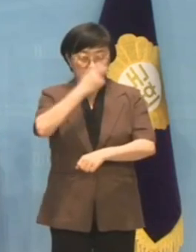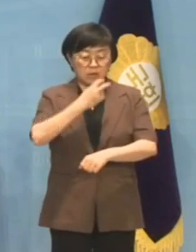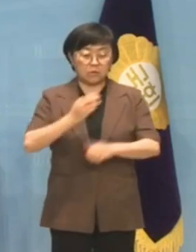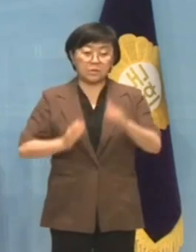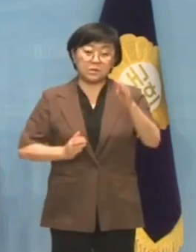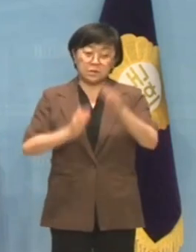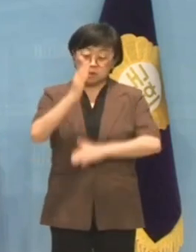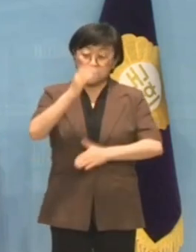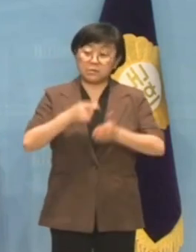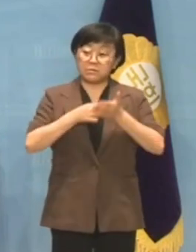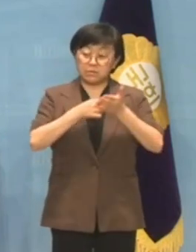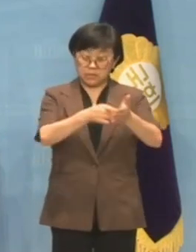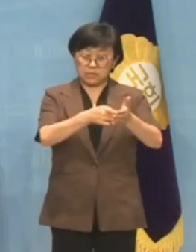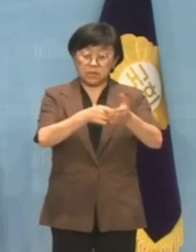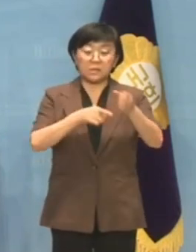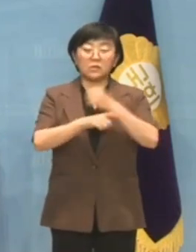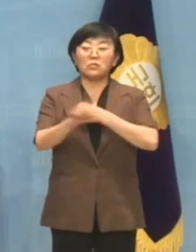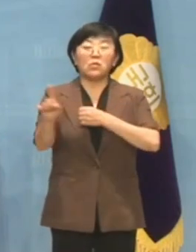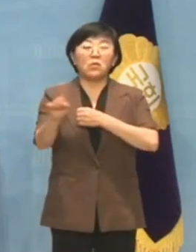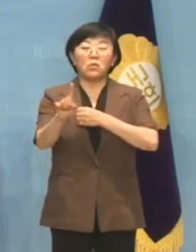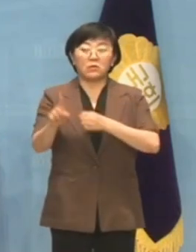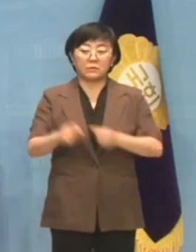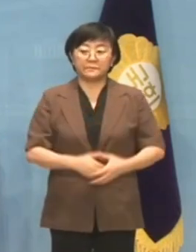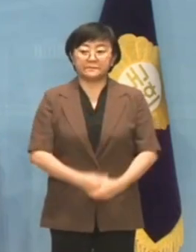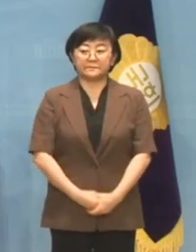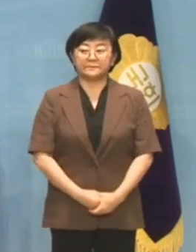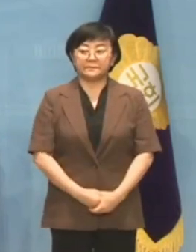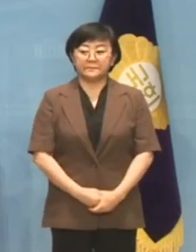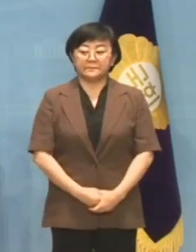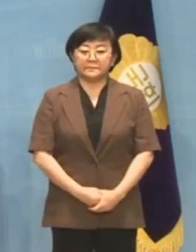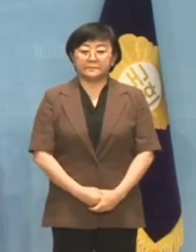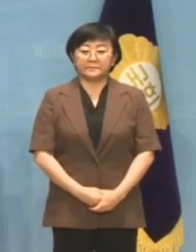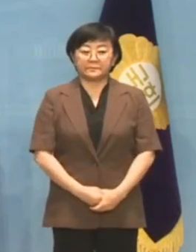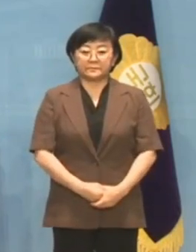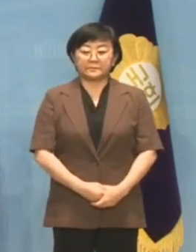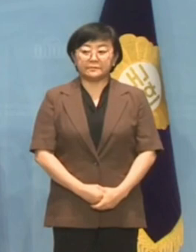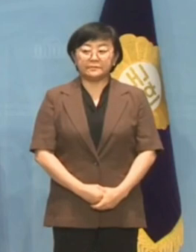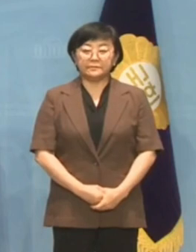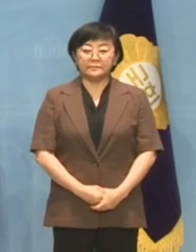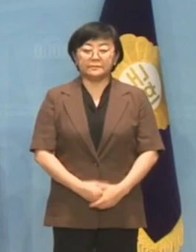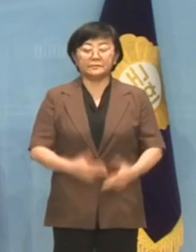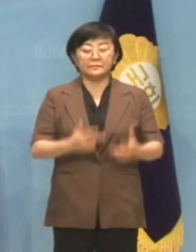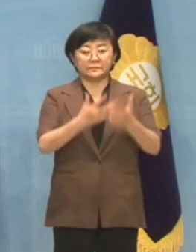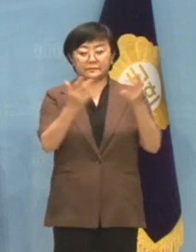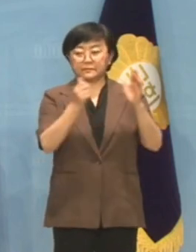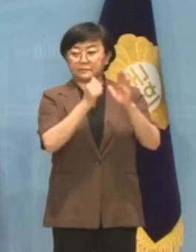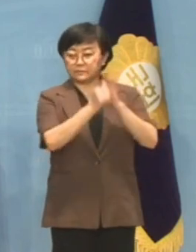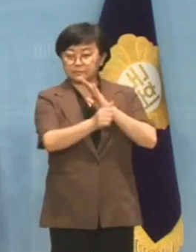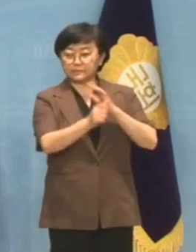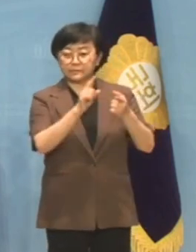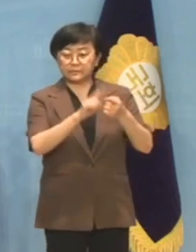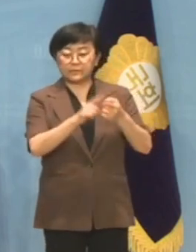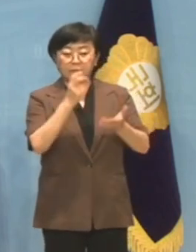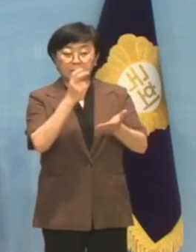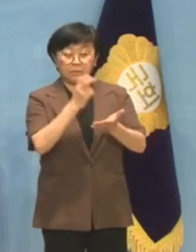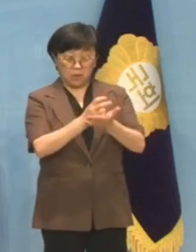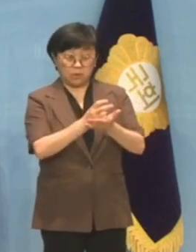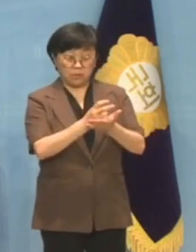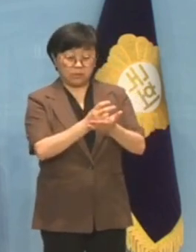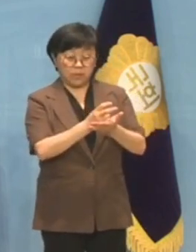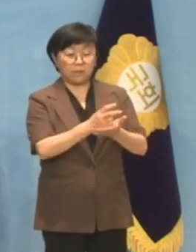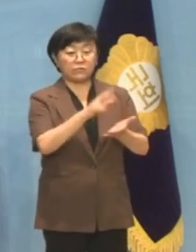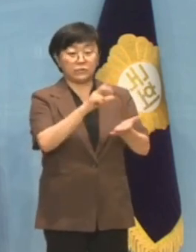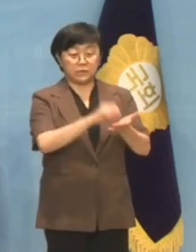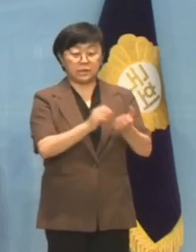무리하게 밀어붙이려는 이유가 무엇입니까? 정녕 이재명 대표에 대한 사법 리스크를